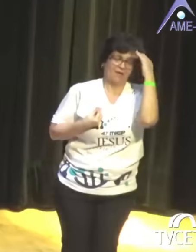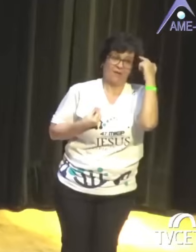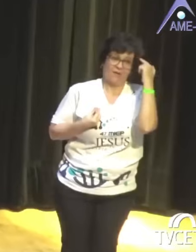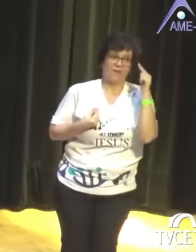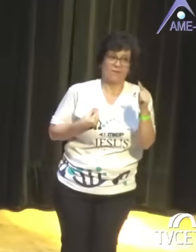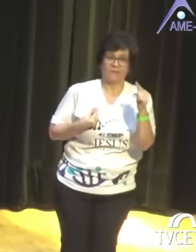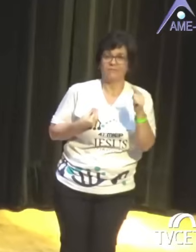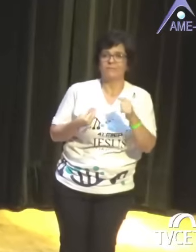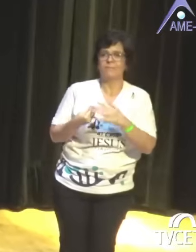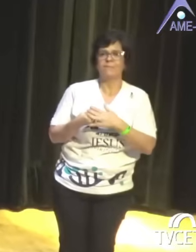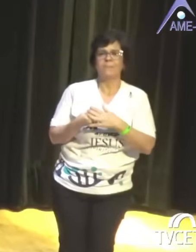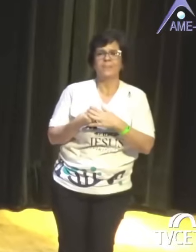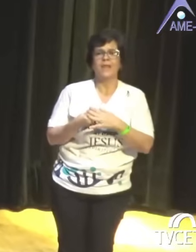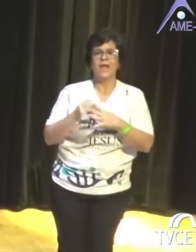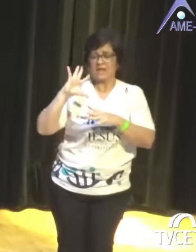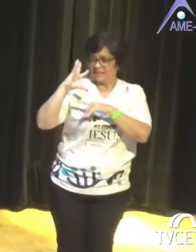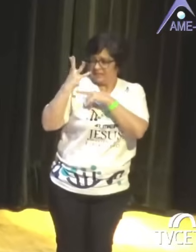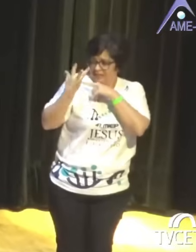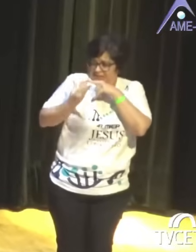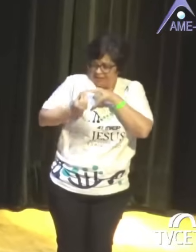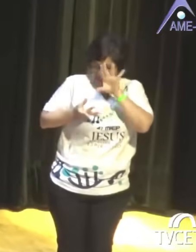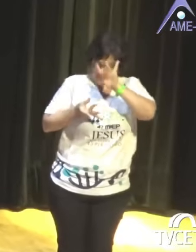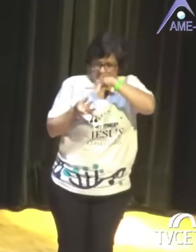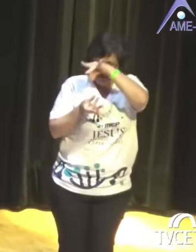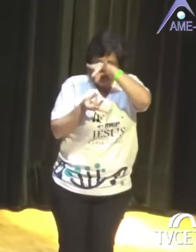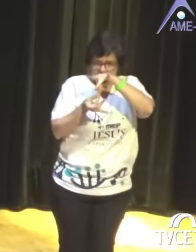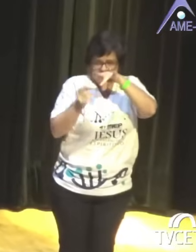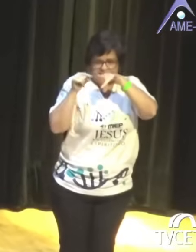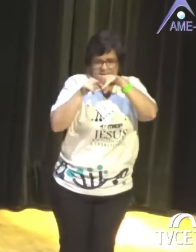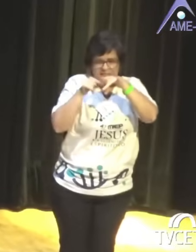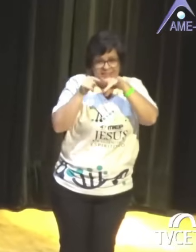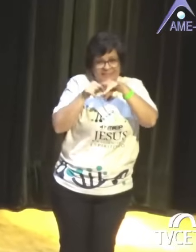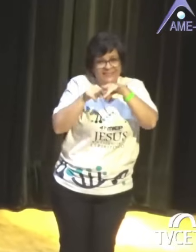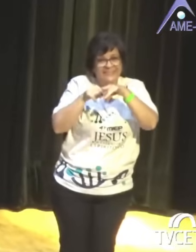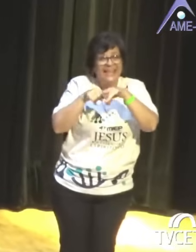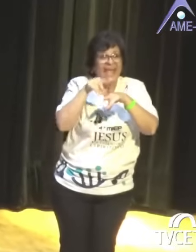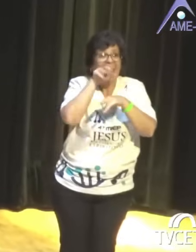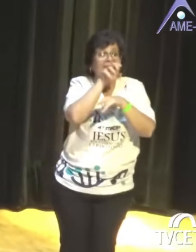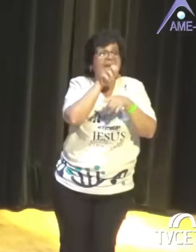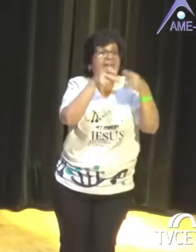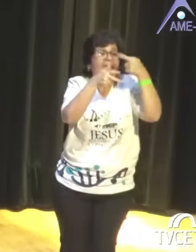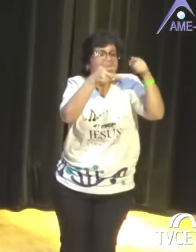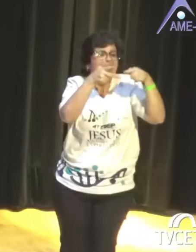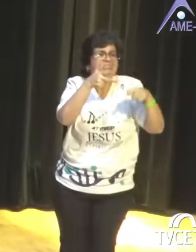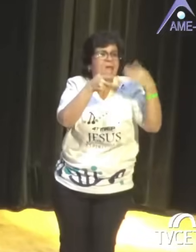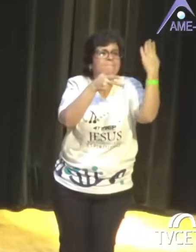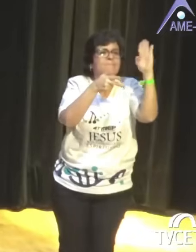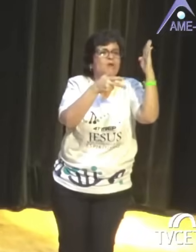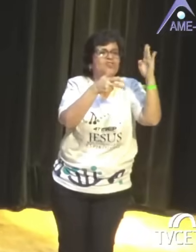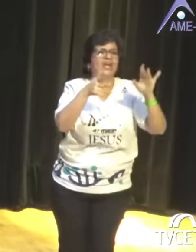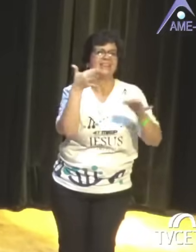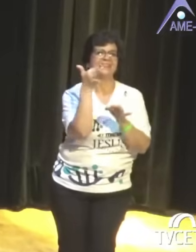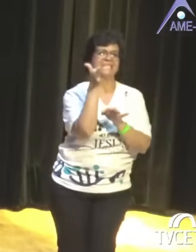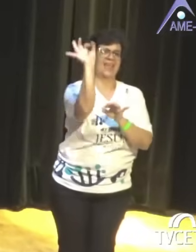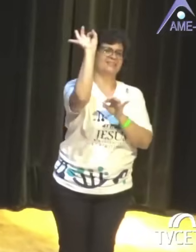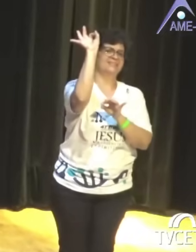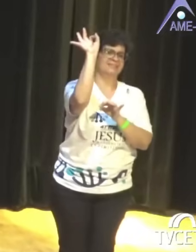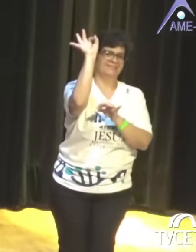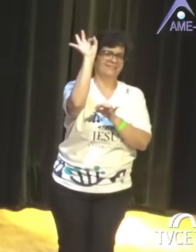entender o espírito puro a nota dele no Enem em biologia é 10